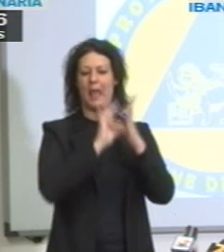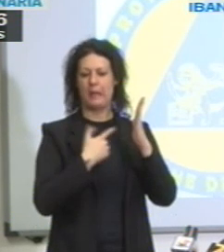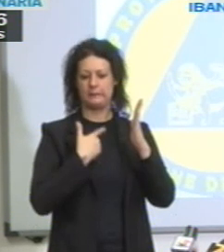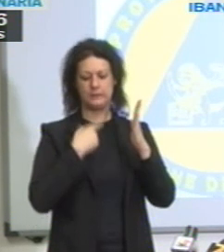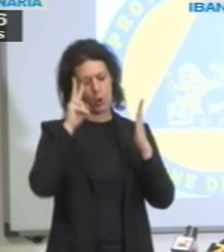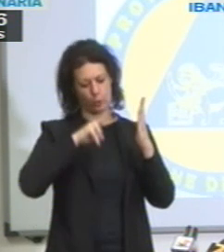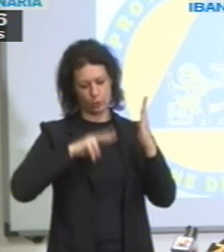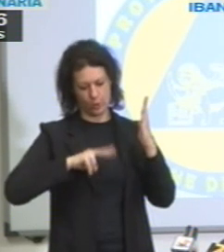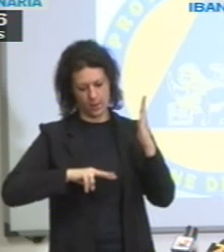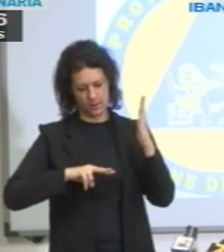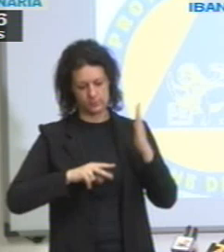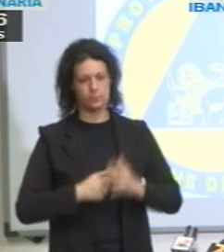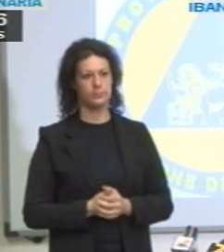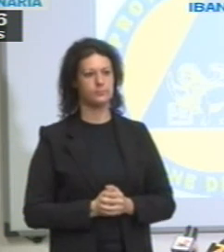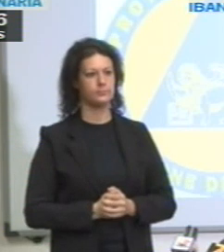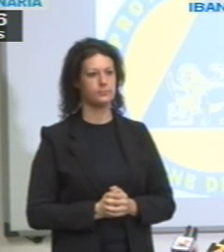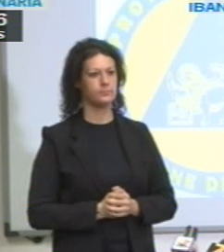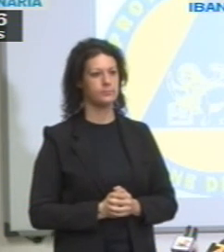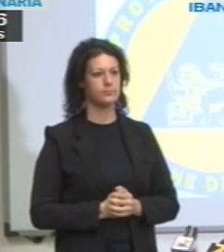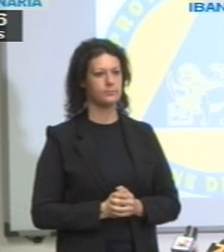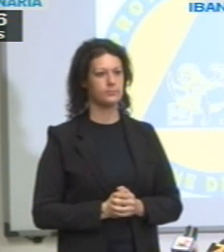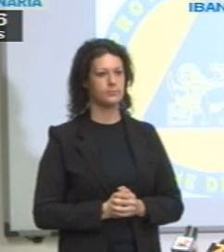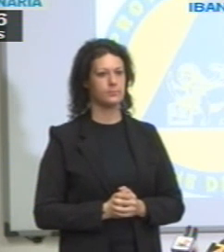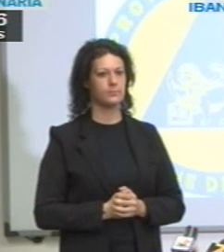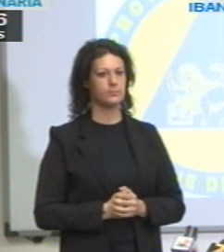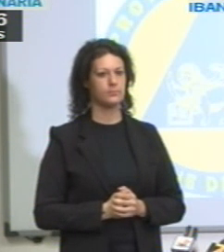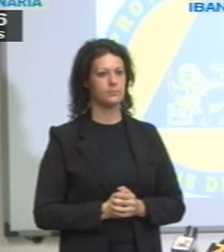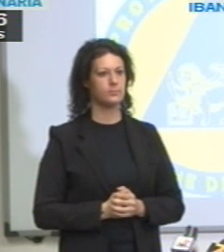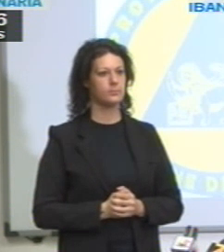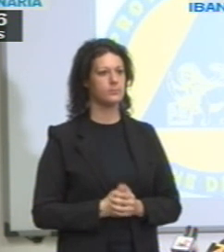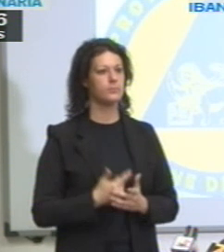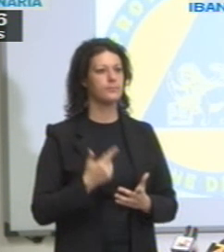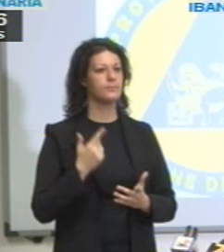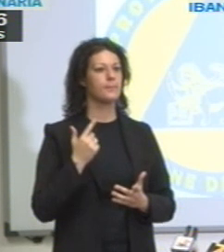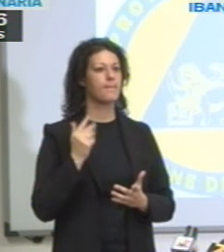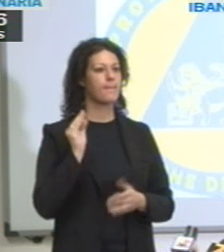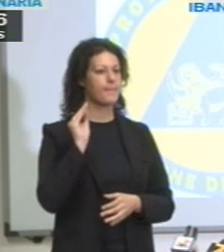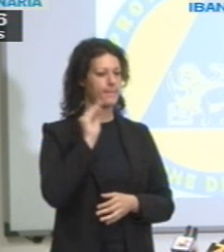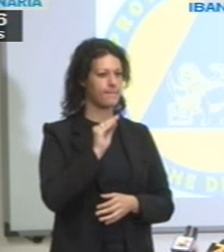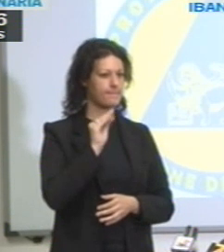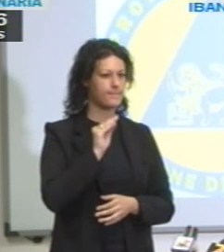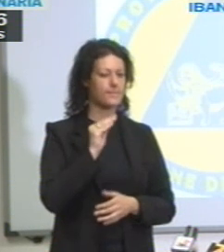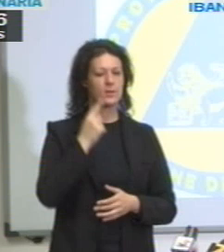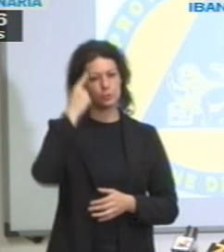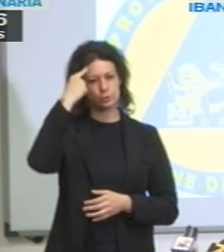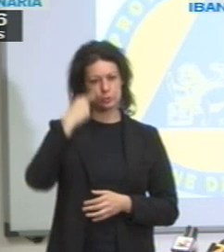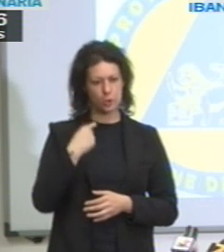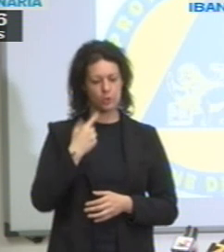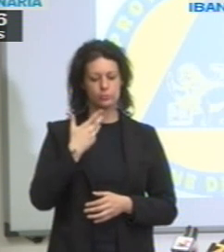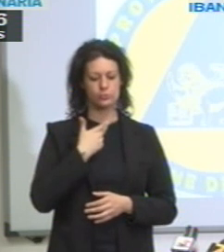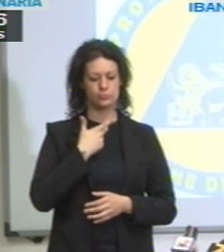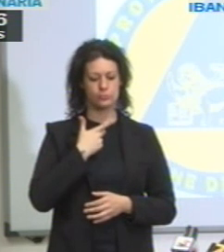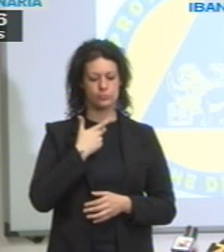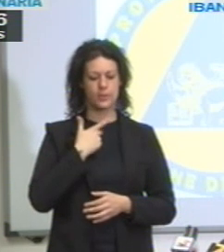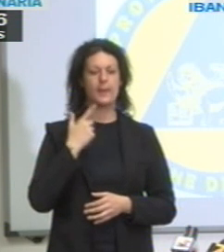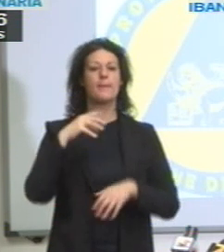controllare ieri quando non si lavorava. So che la questione più importante riguarda appunto l'algoritmo che il